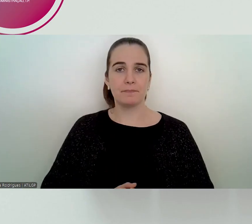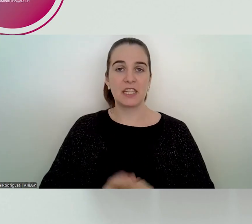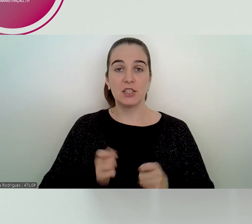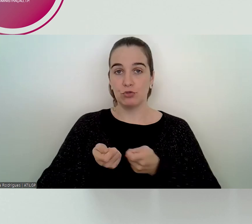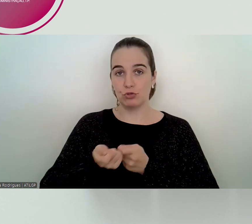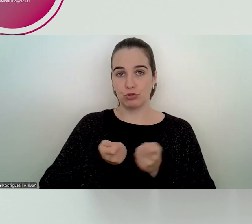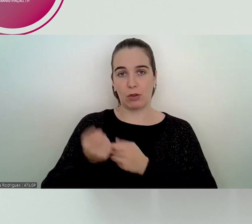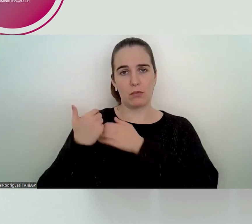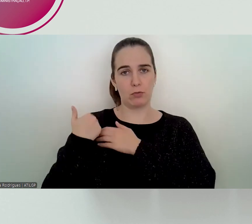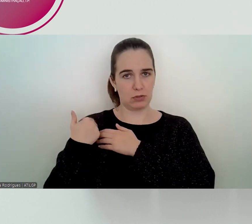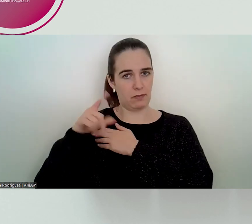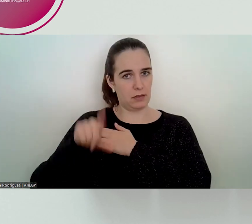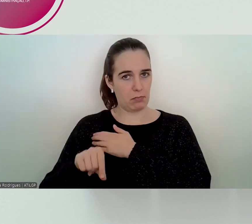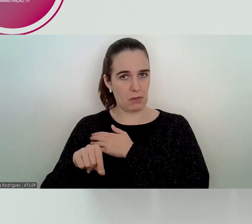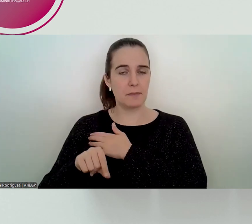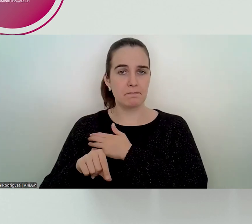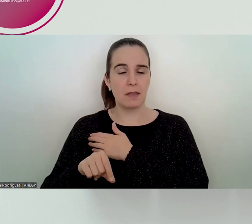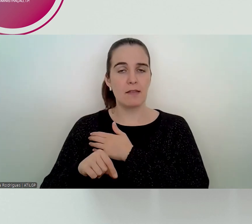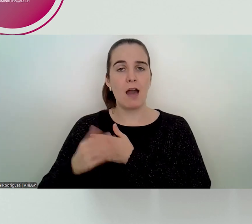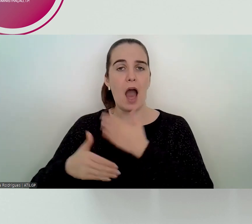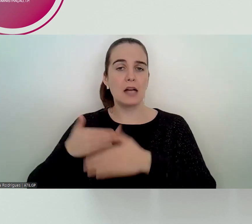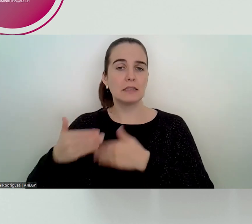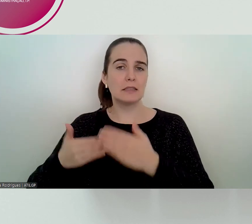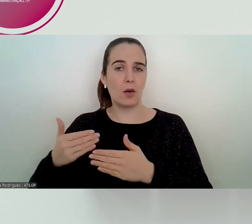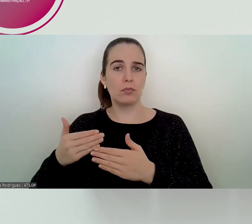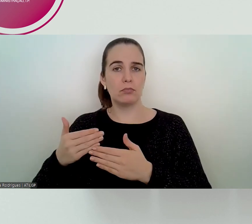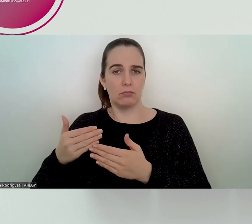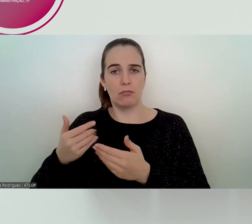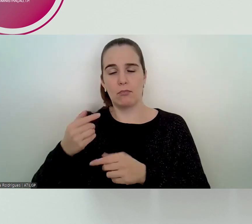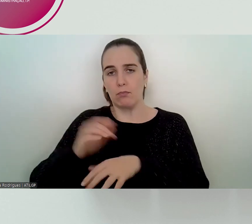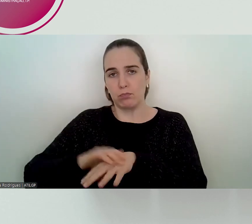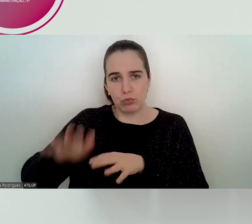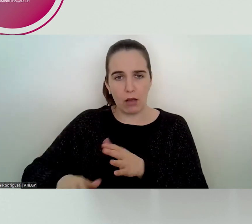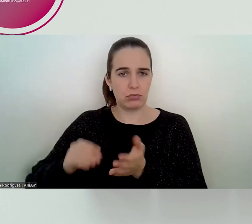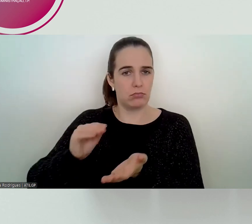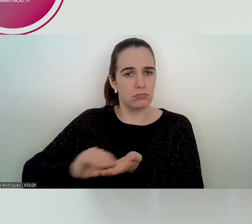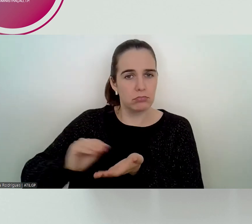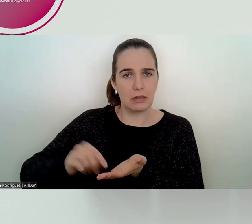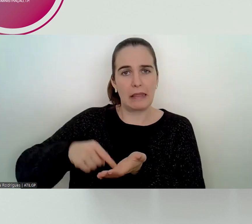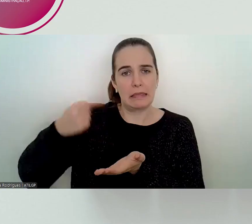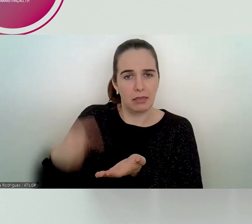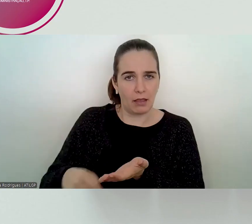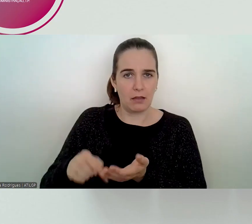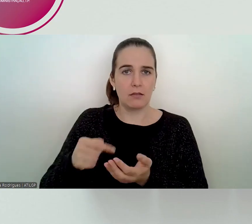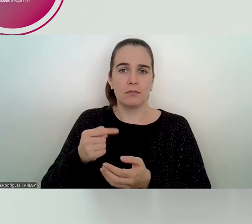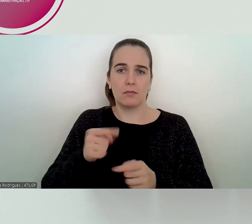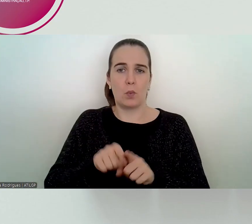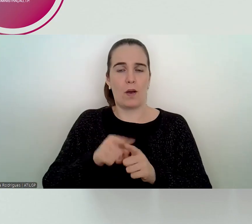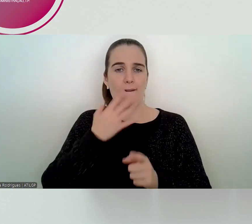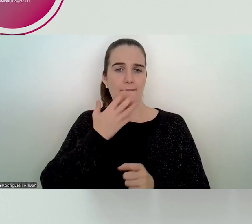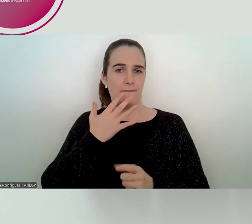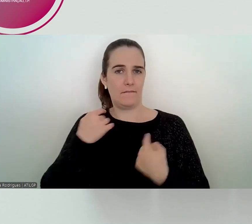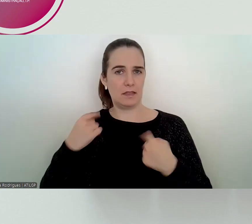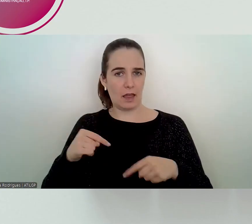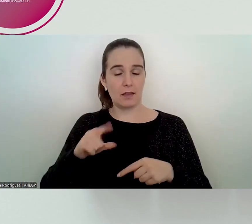mais responsável, onde as ações são justificadas, e isto inclusive é numa perspectiva de accountability, e